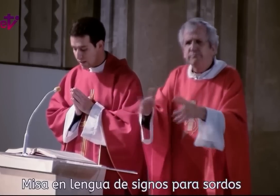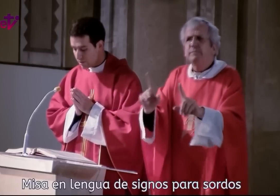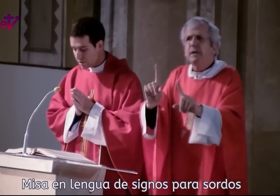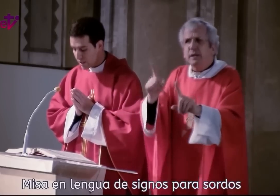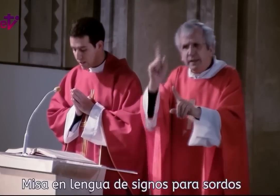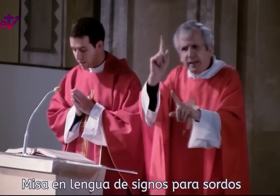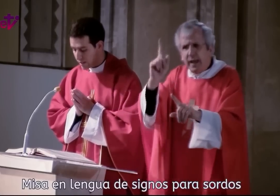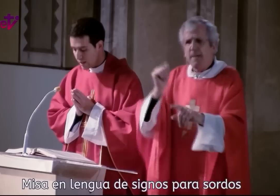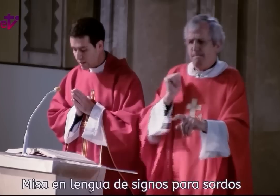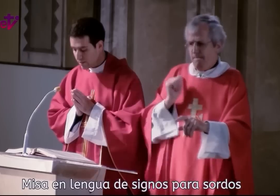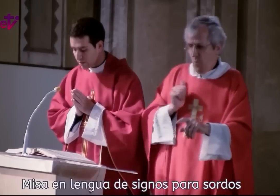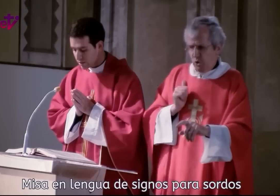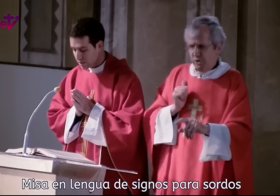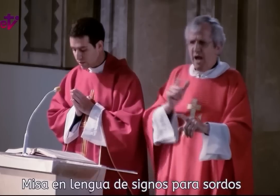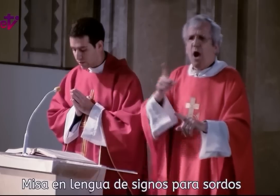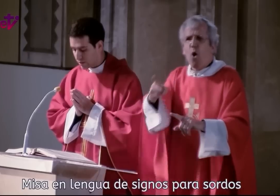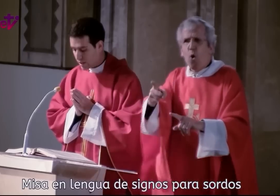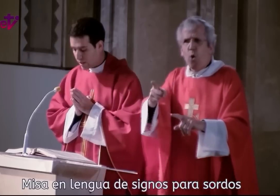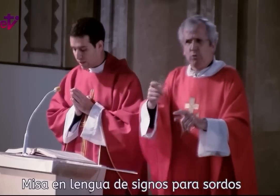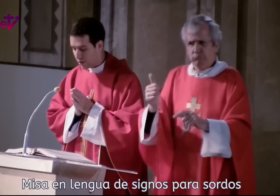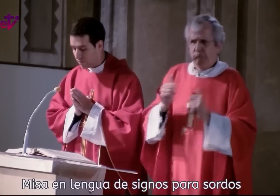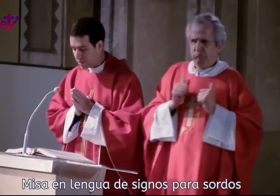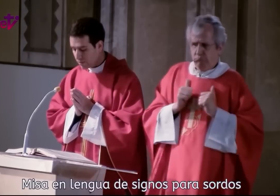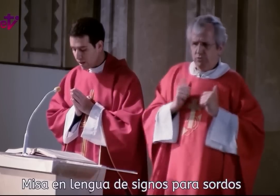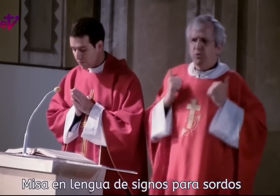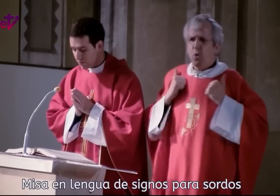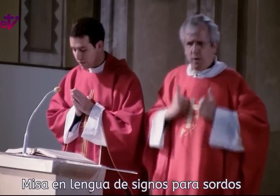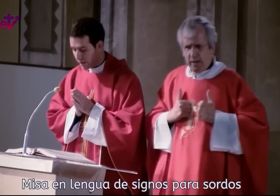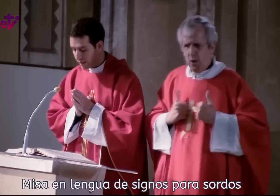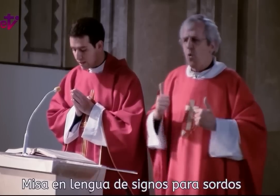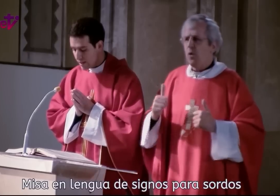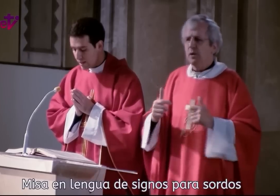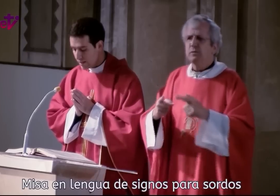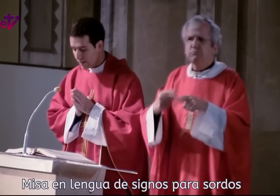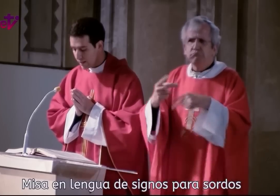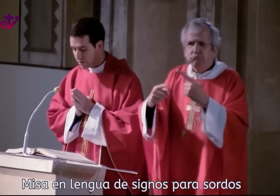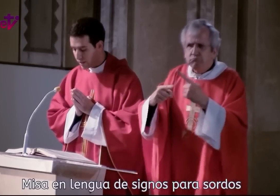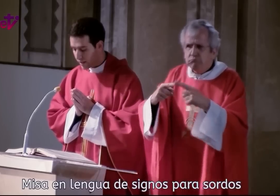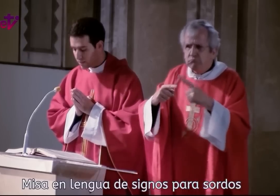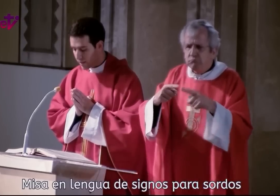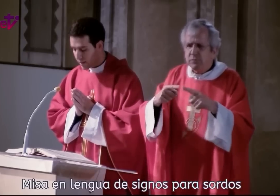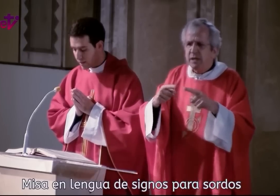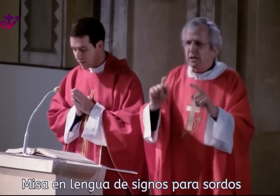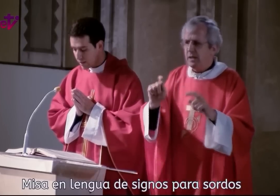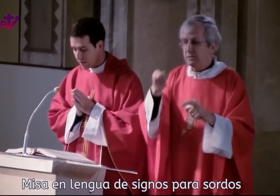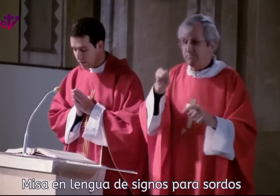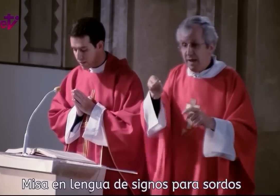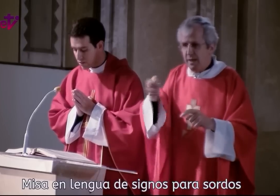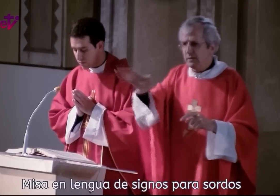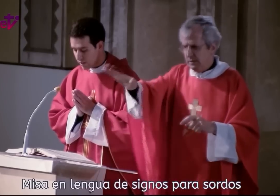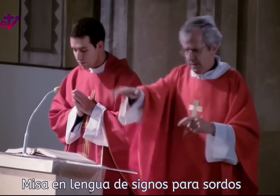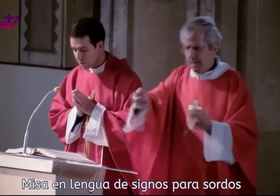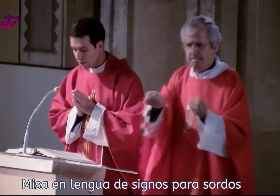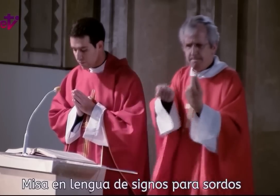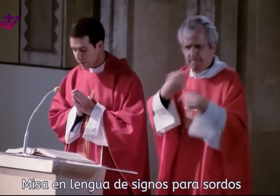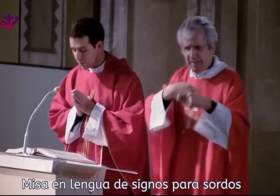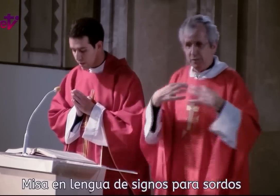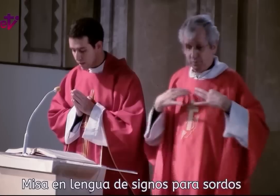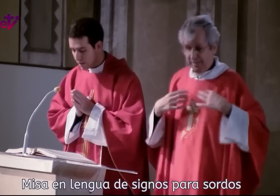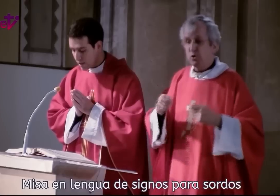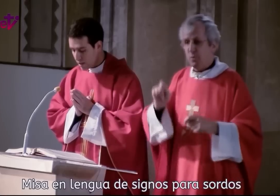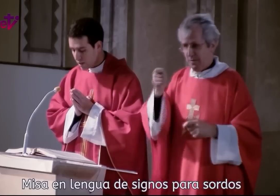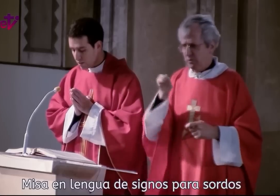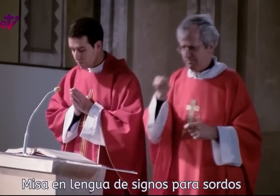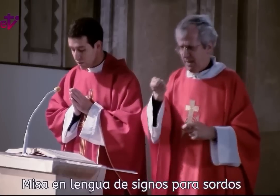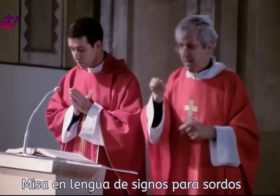que tenga bolsa, que la lleve consigo, y lo mismo la alforja, y el que no tenga espada, que venda su manto y compre